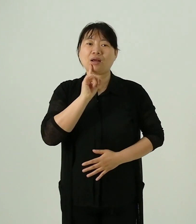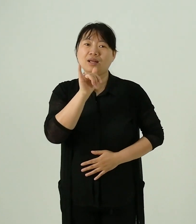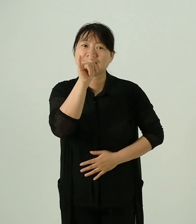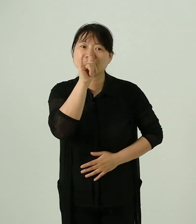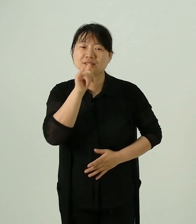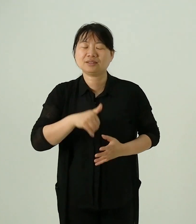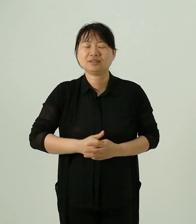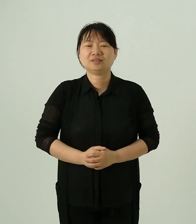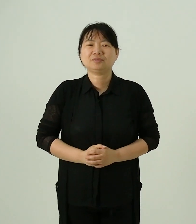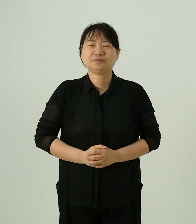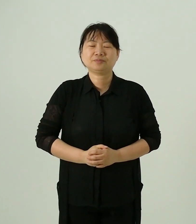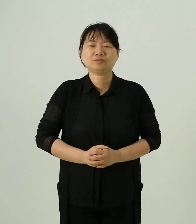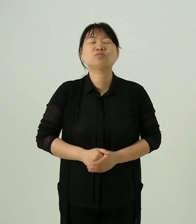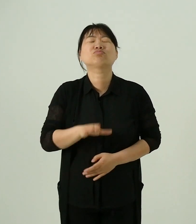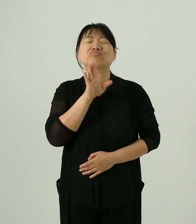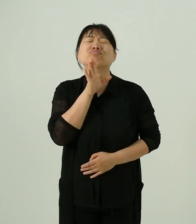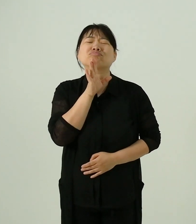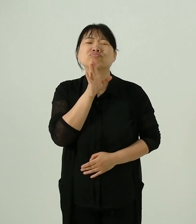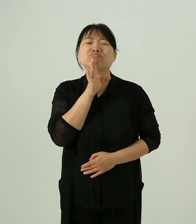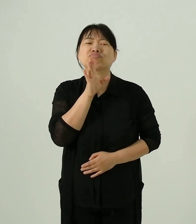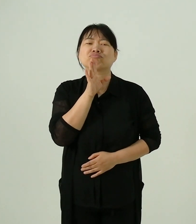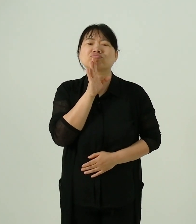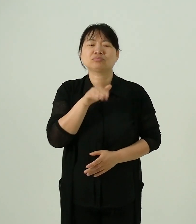있잖아. 그렇지.